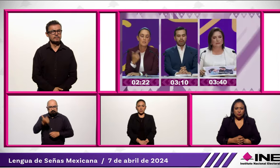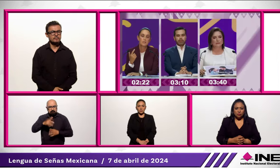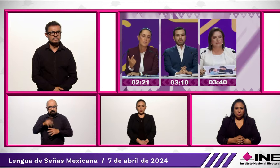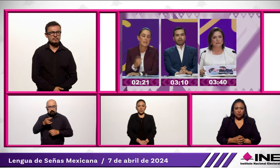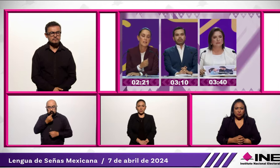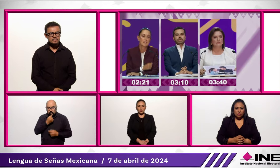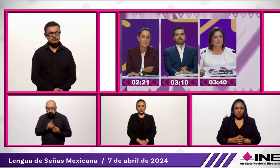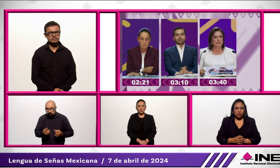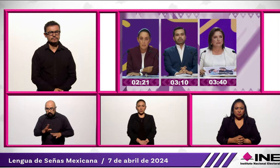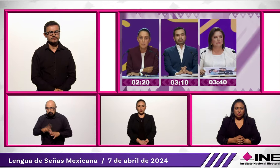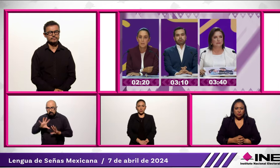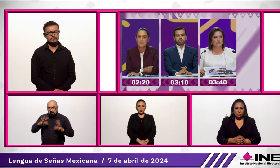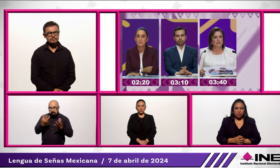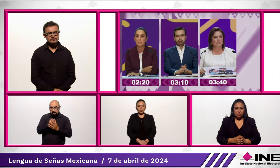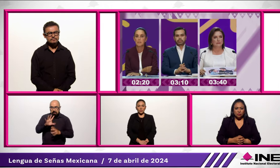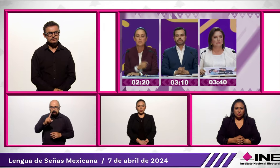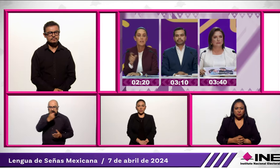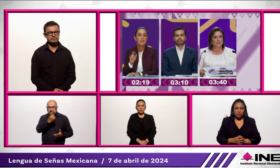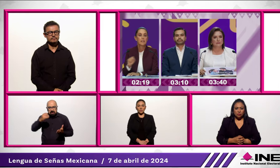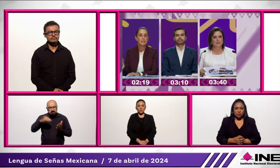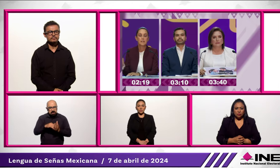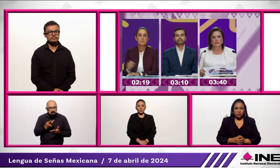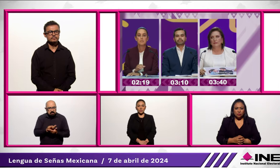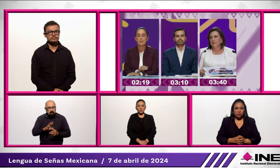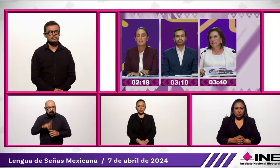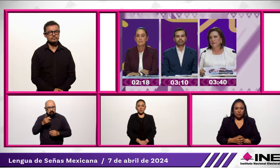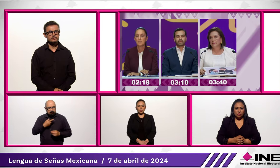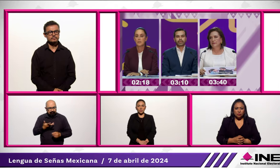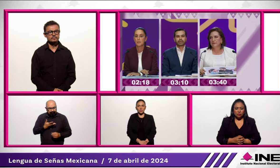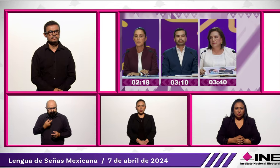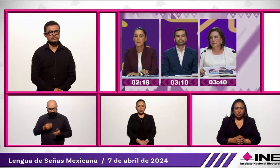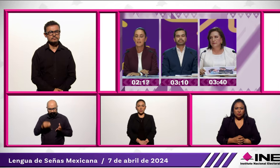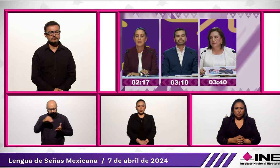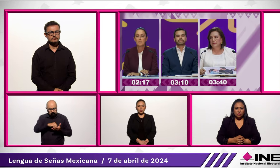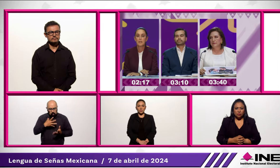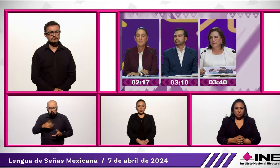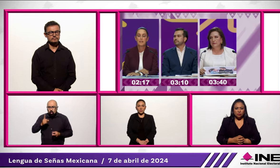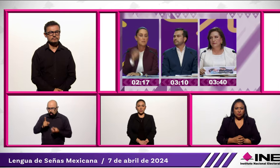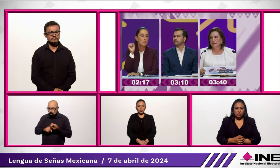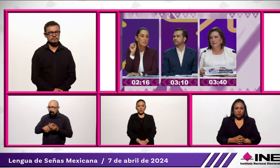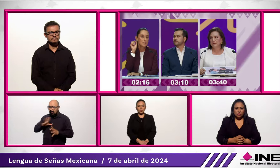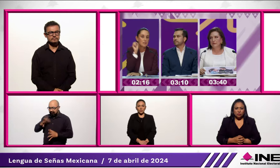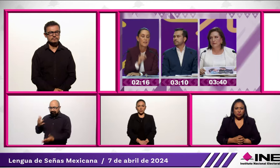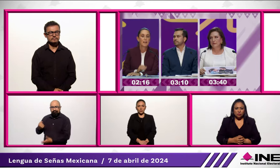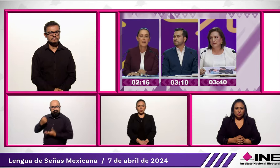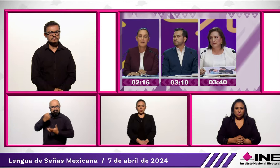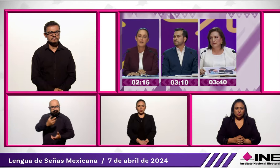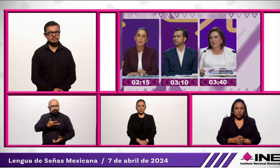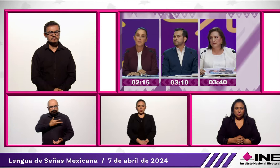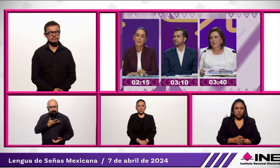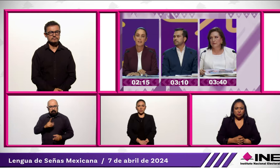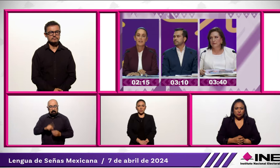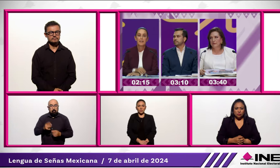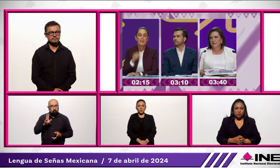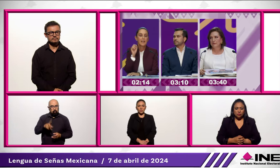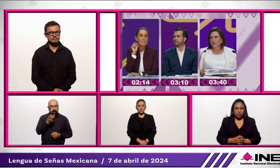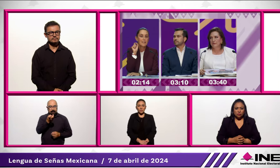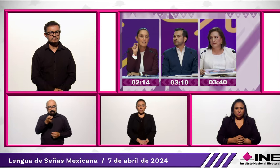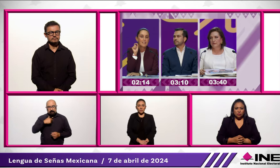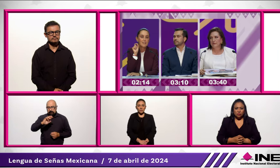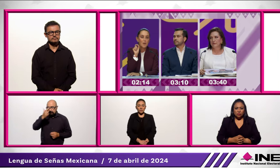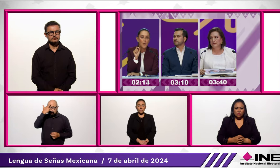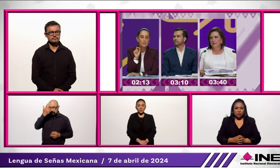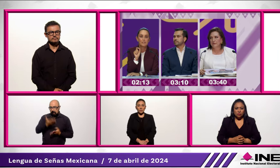y niñas son cerca de 100 mil millones de pesos que tenemos establecido de dónde van a salir. Por cierto, hay que recordar que